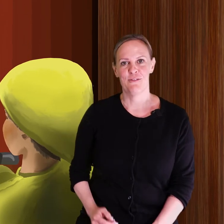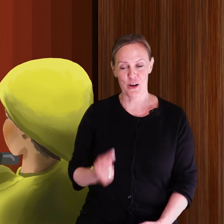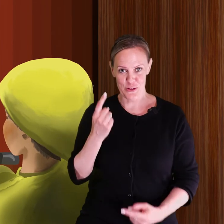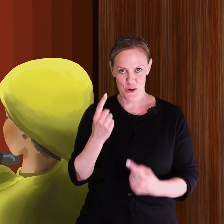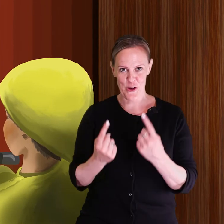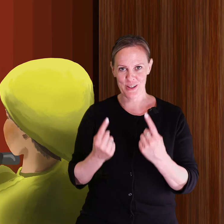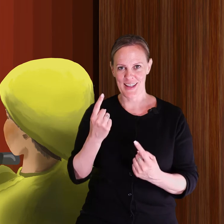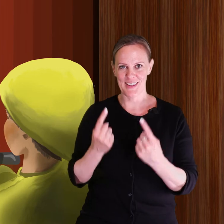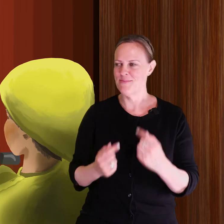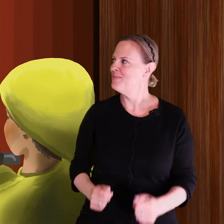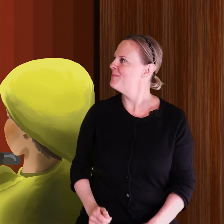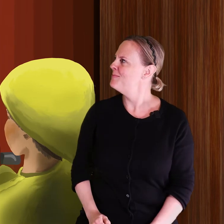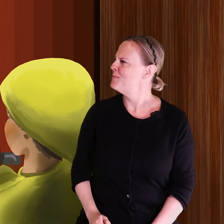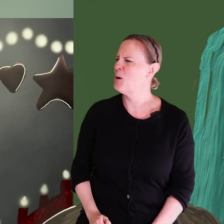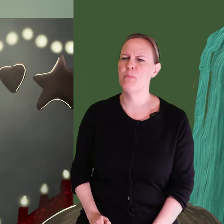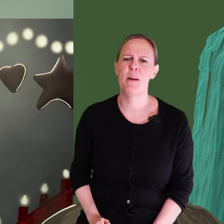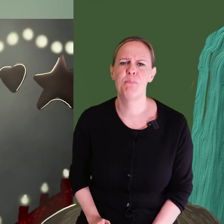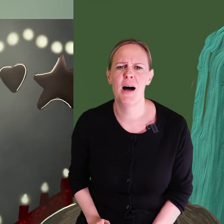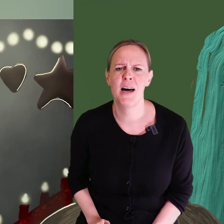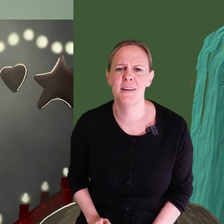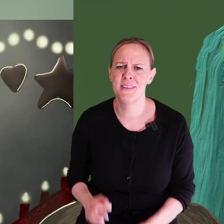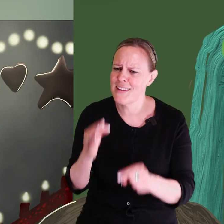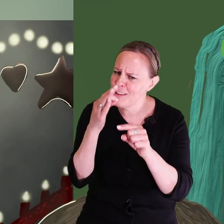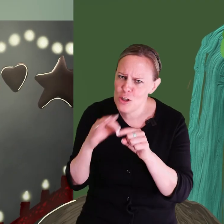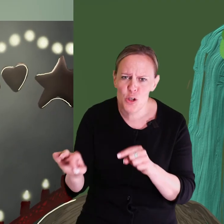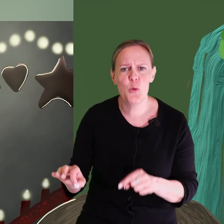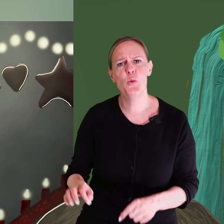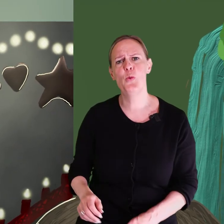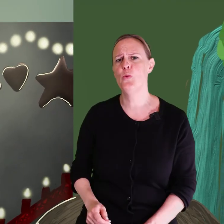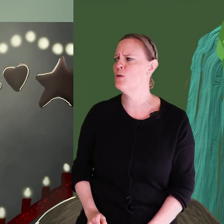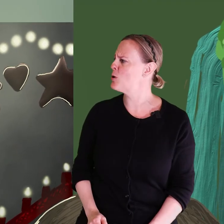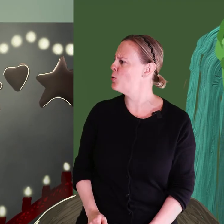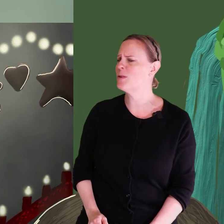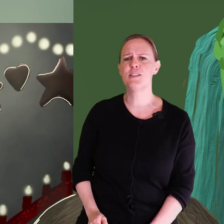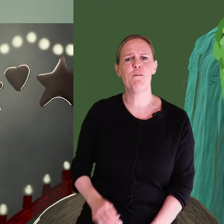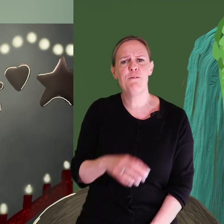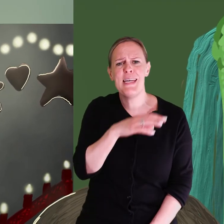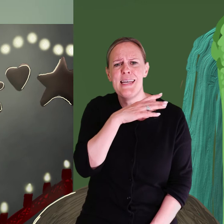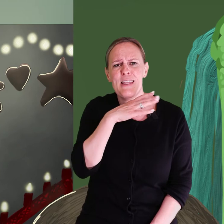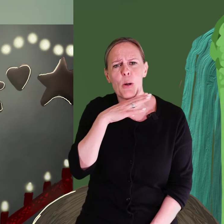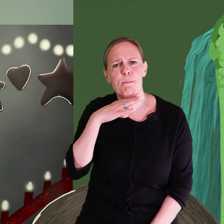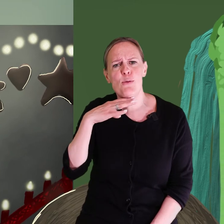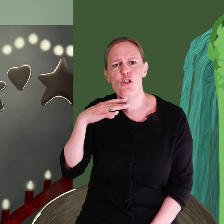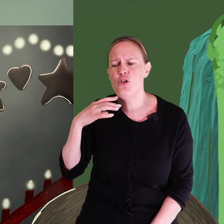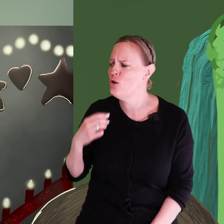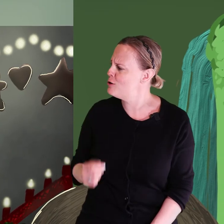från köket. Och pappa, han har tänt ljus och gjort det så fint och